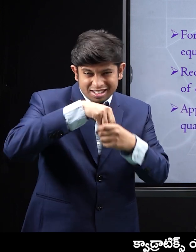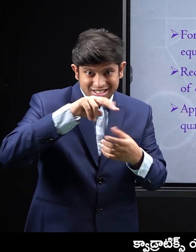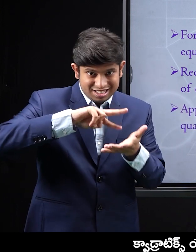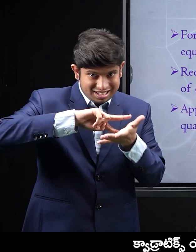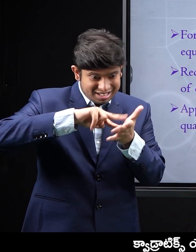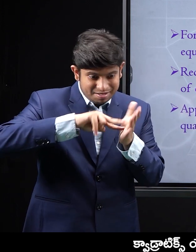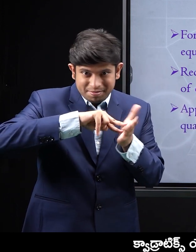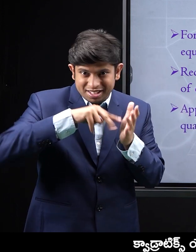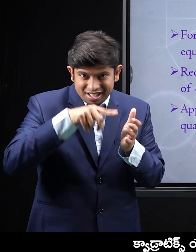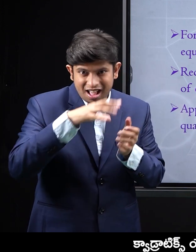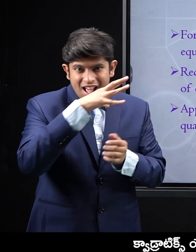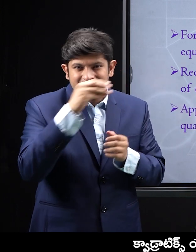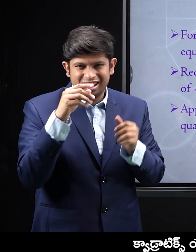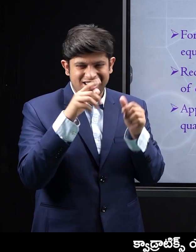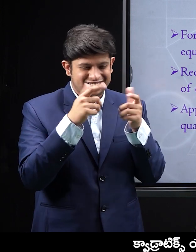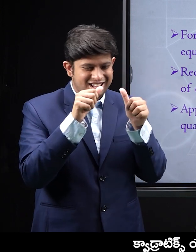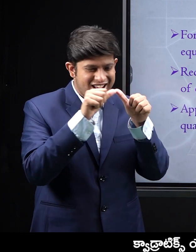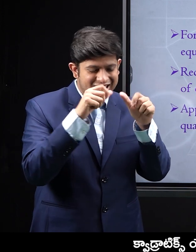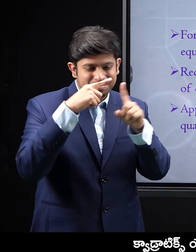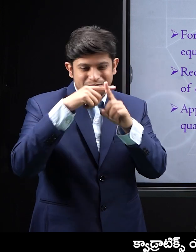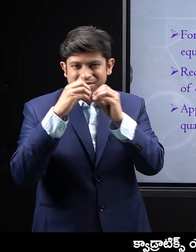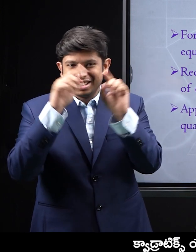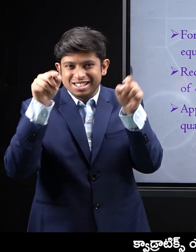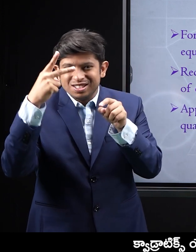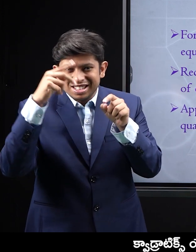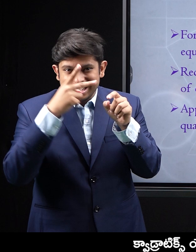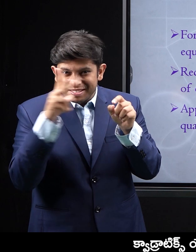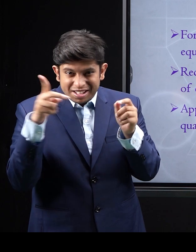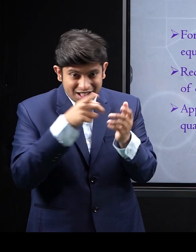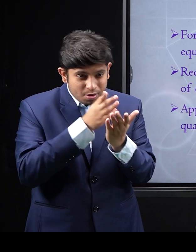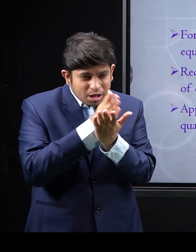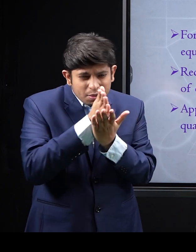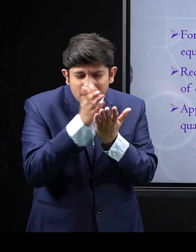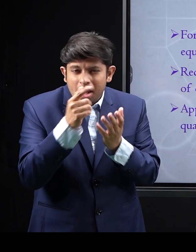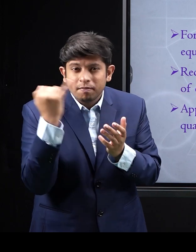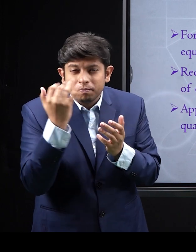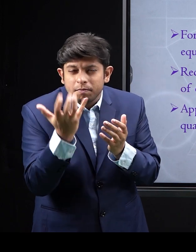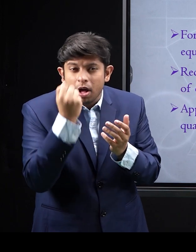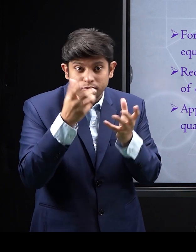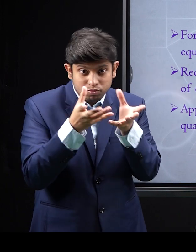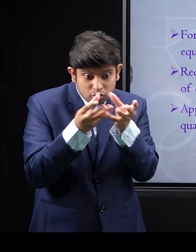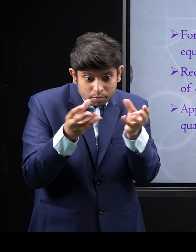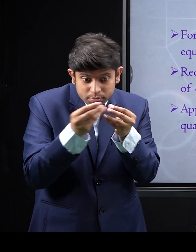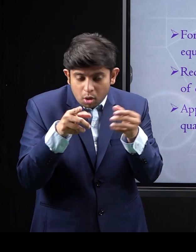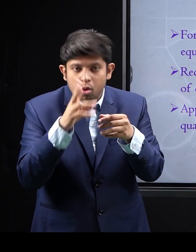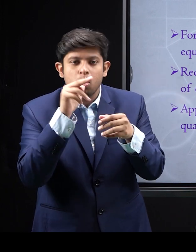క్వాడ్రాటిక్ యొక్క పరిష్కారాలను కనుగొనడానికి రేఖాగణిత మరియు బీజగణిత పద్ధతులను వర్తింపచేయండి.